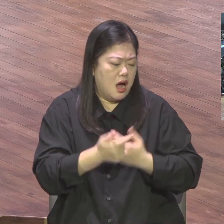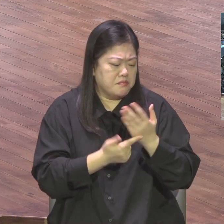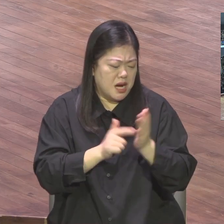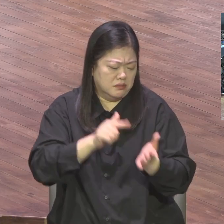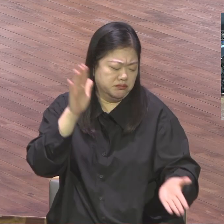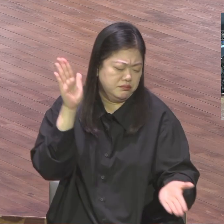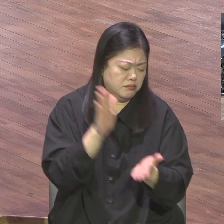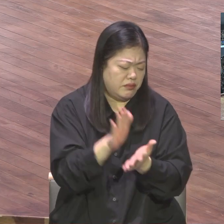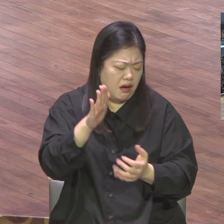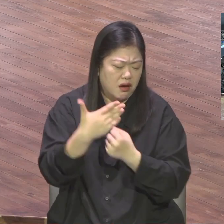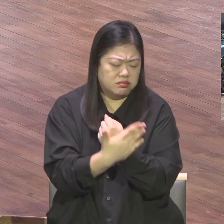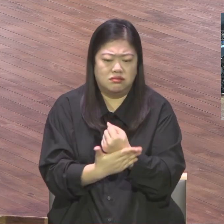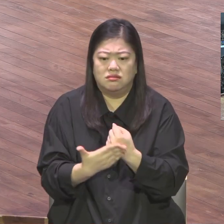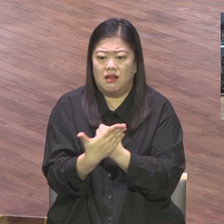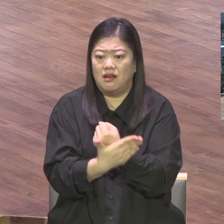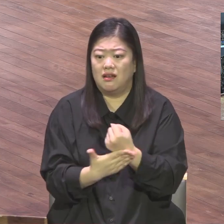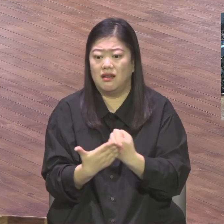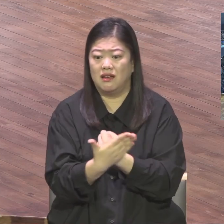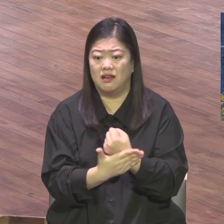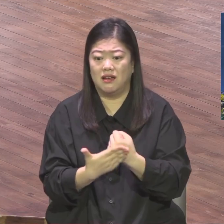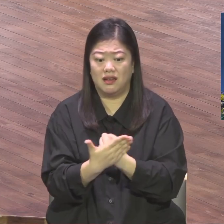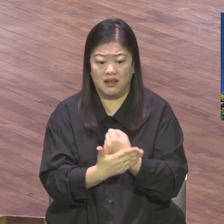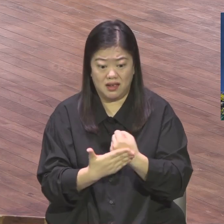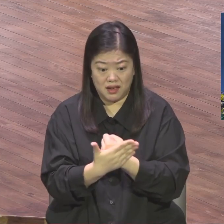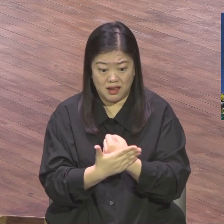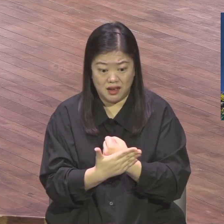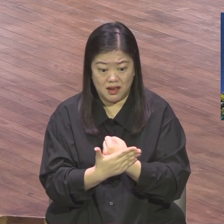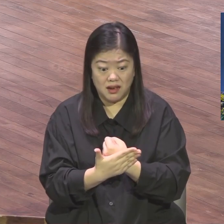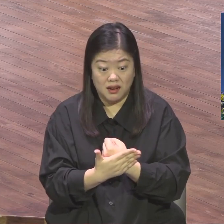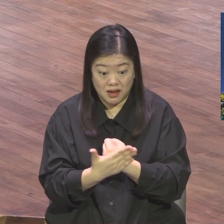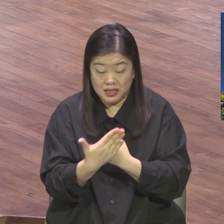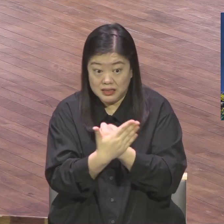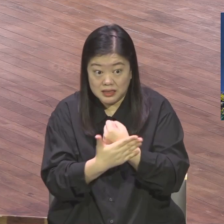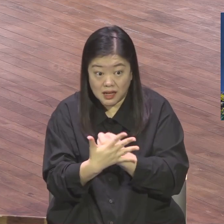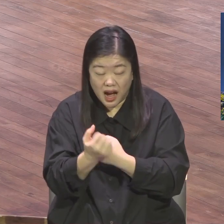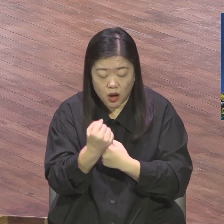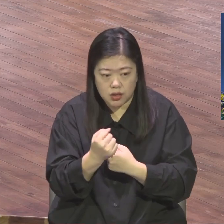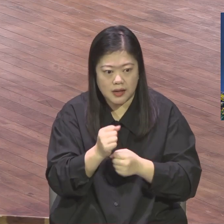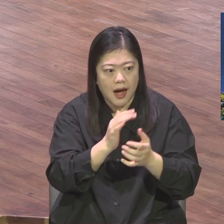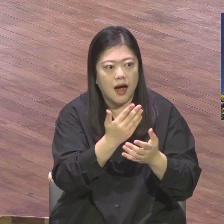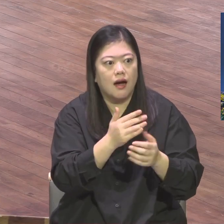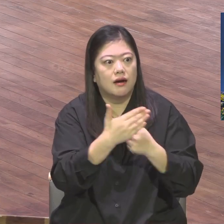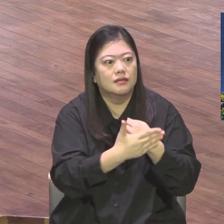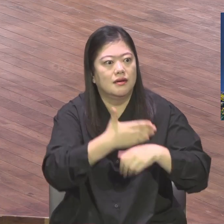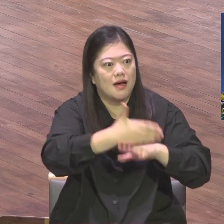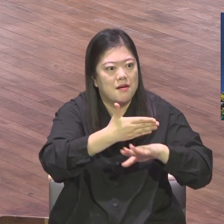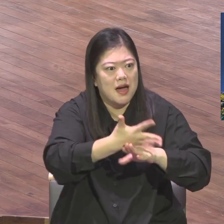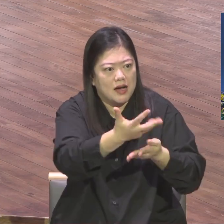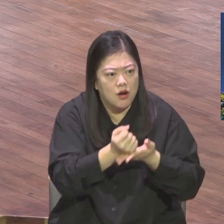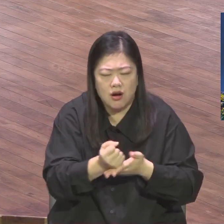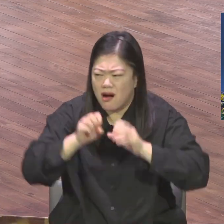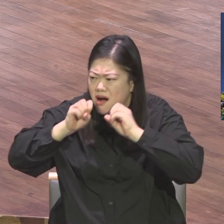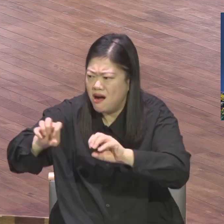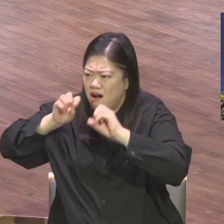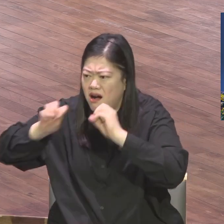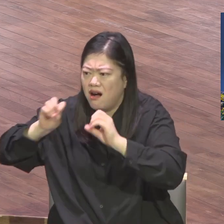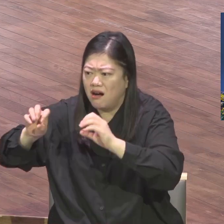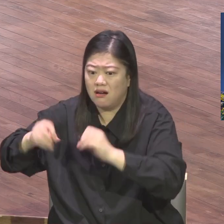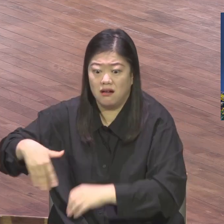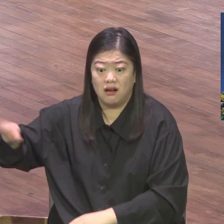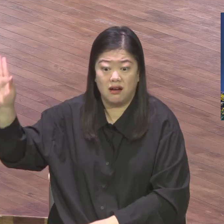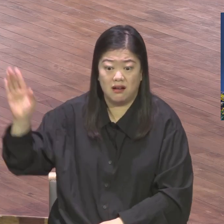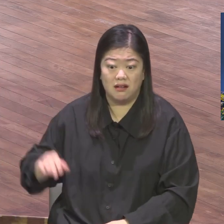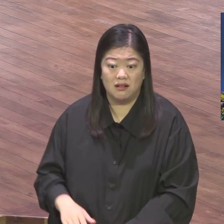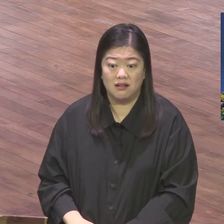않았느냐. 그러면서 돌아가잖아요. 다시 우리의 마음이 뜨겁지 않았느냐. 무슨 말입니까?